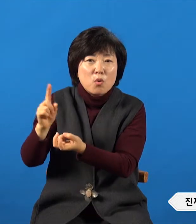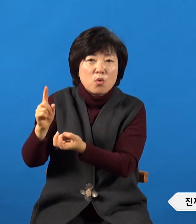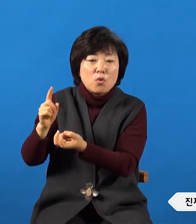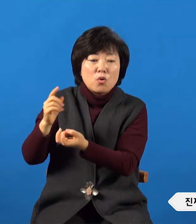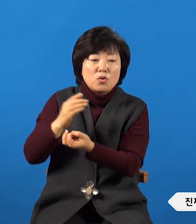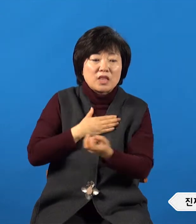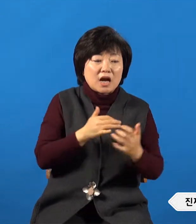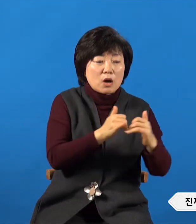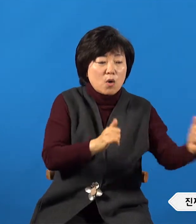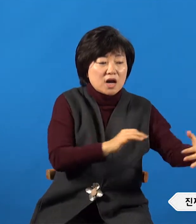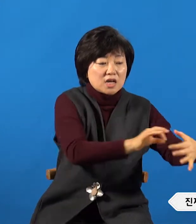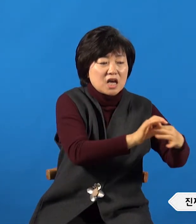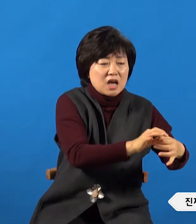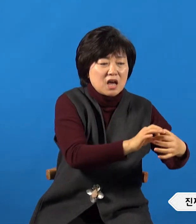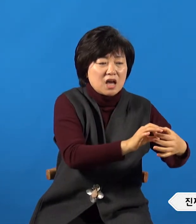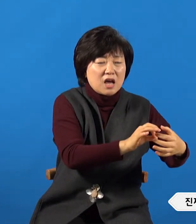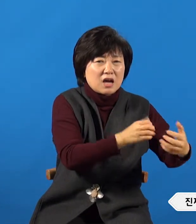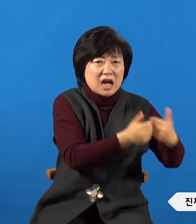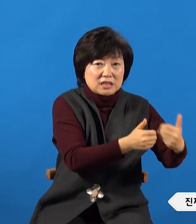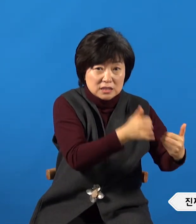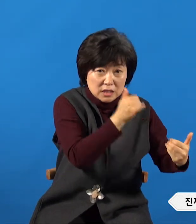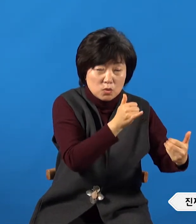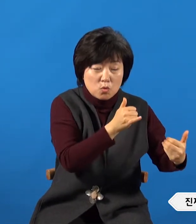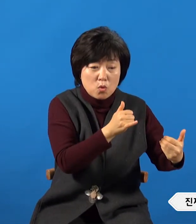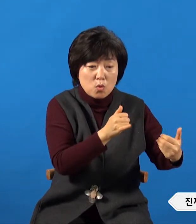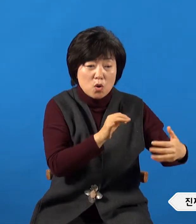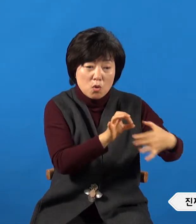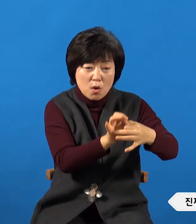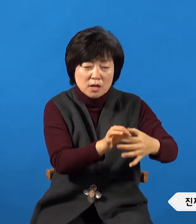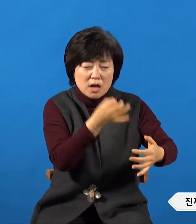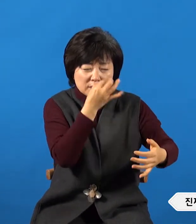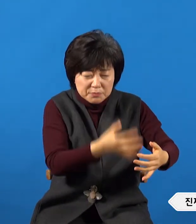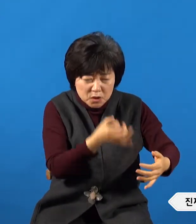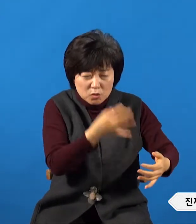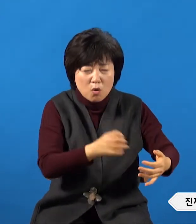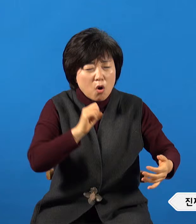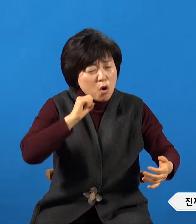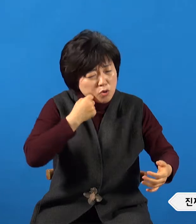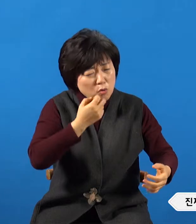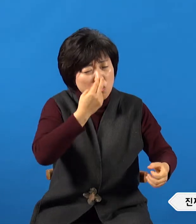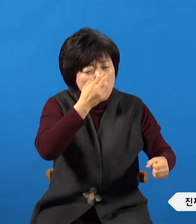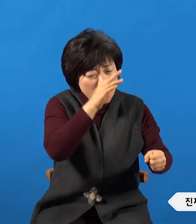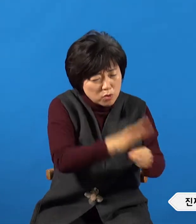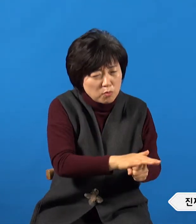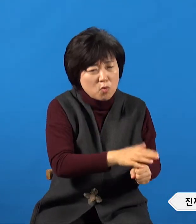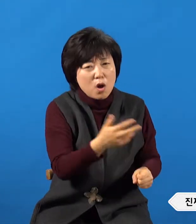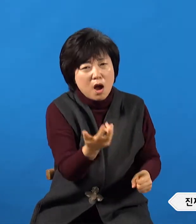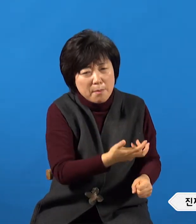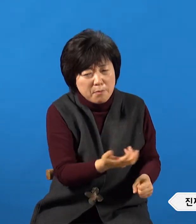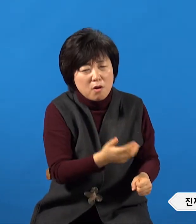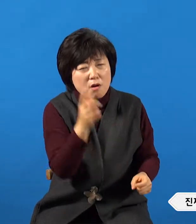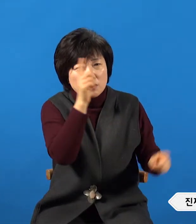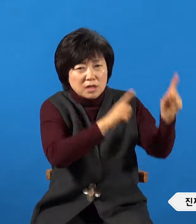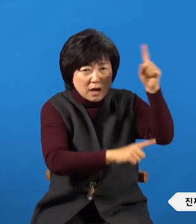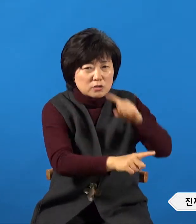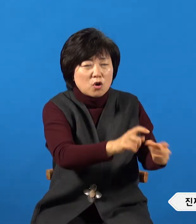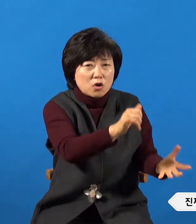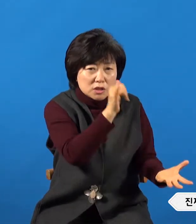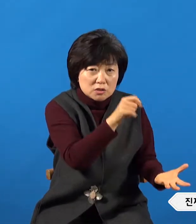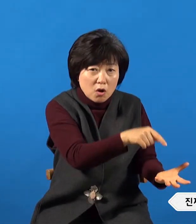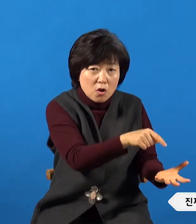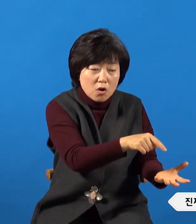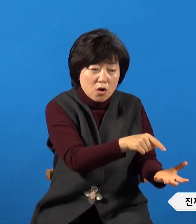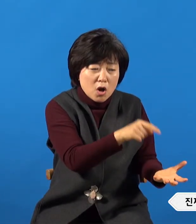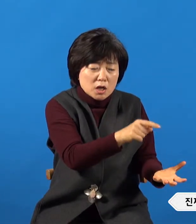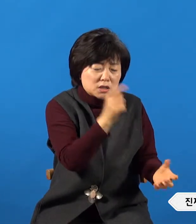관계 가운데 갈등이 있고 내 인간 관계 가운데 힘들고 어렵고 문제가 있고 억울하고 아프고 상처가 있다면